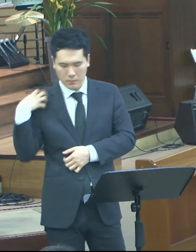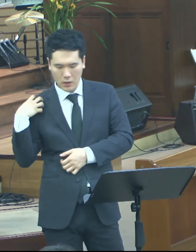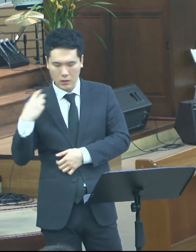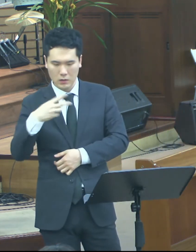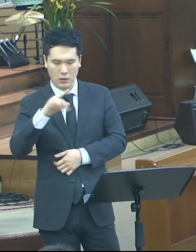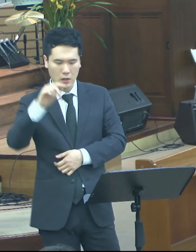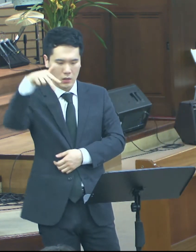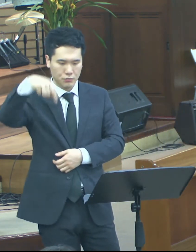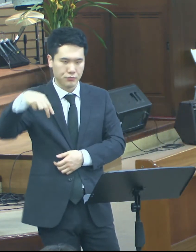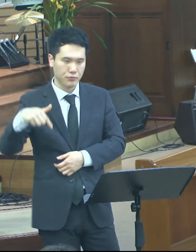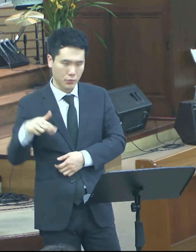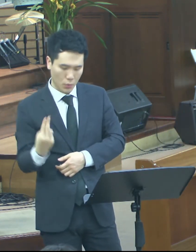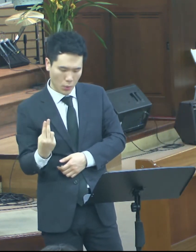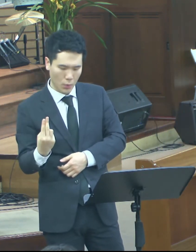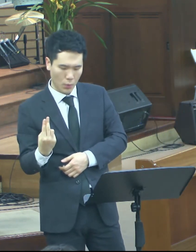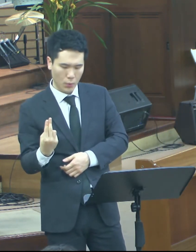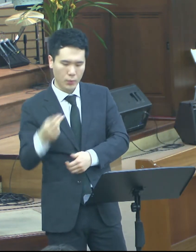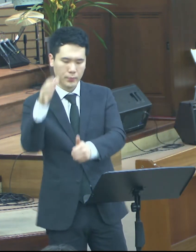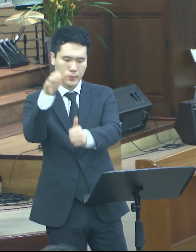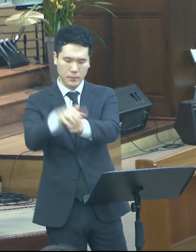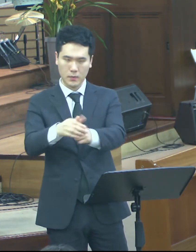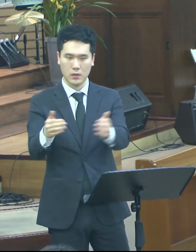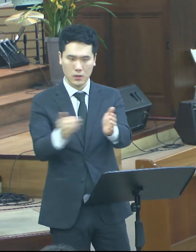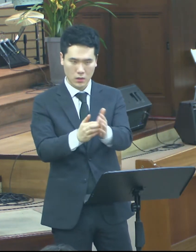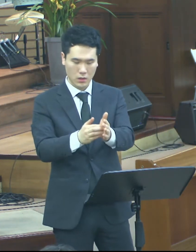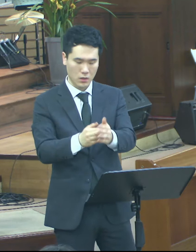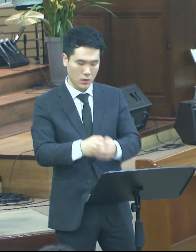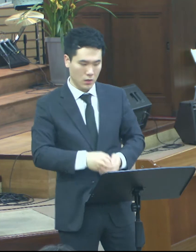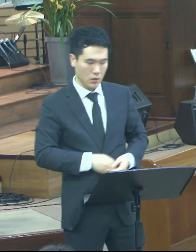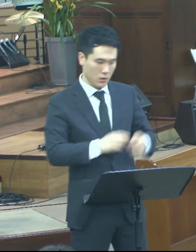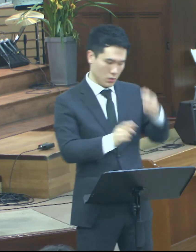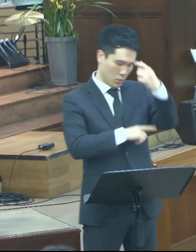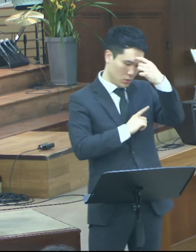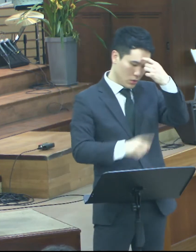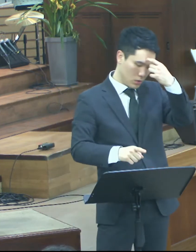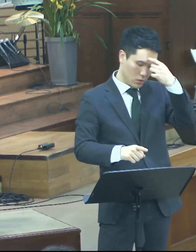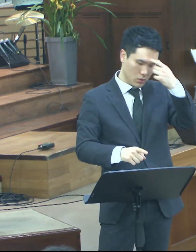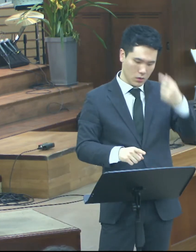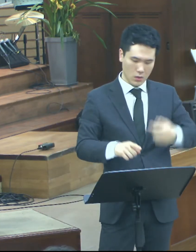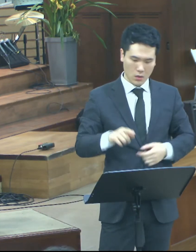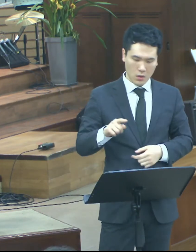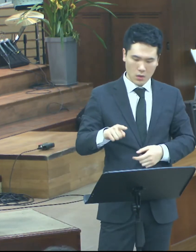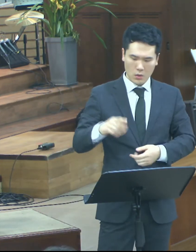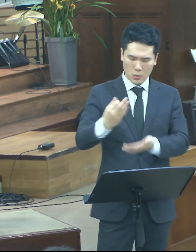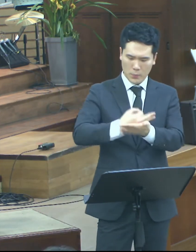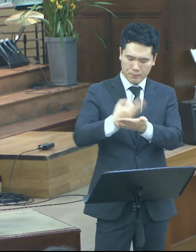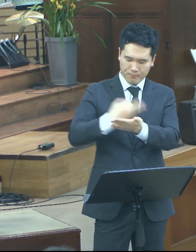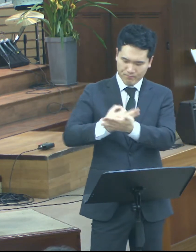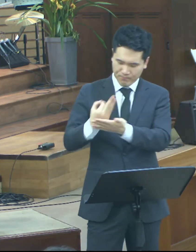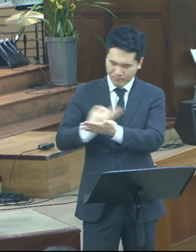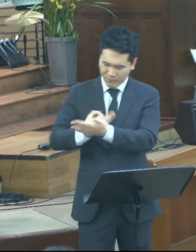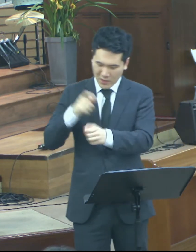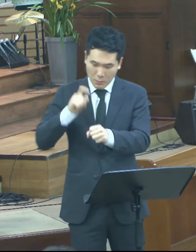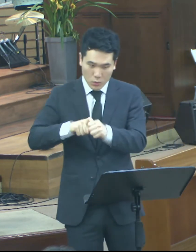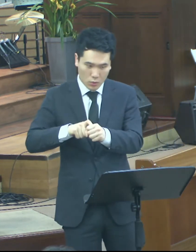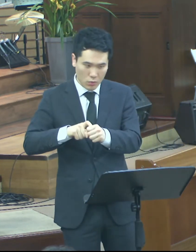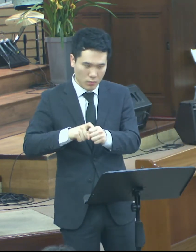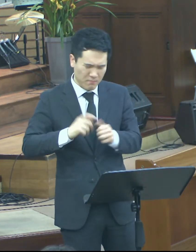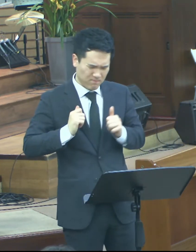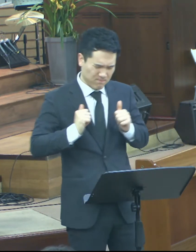교황들은 금전적인 수입을 증가시키기 위해서 필사적인 노력을 기울였습니다. 중세 교회가 굉장히 유복해